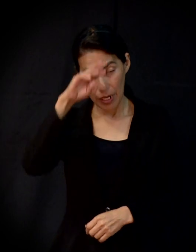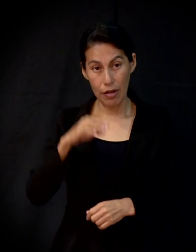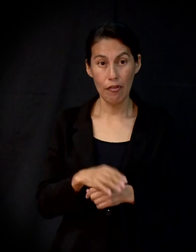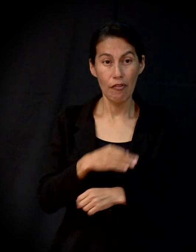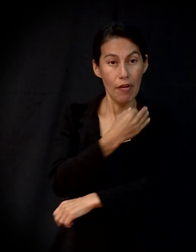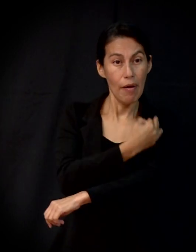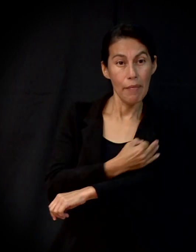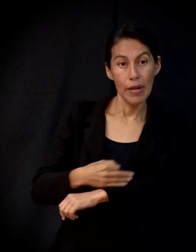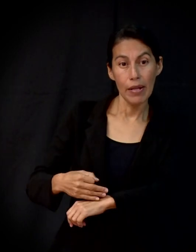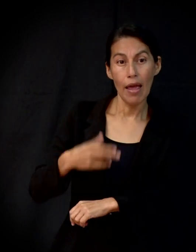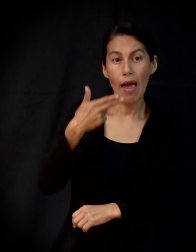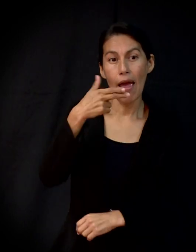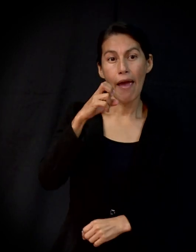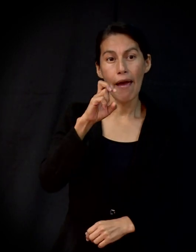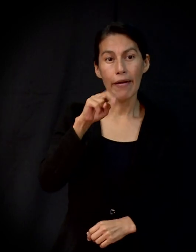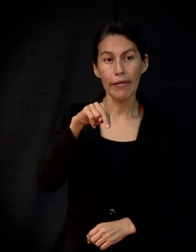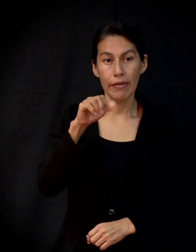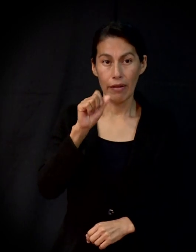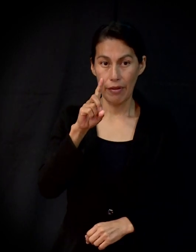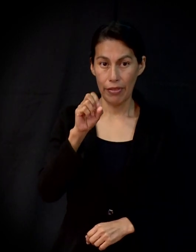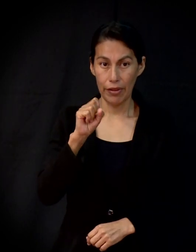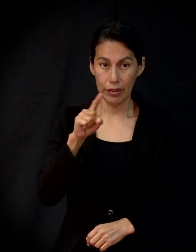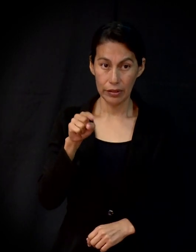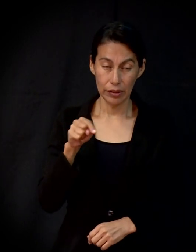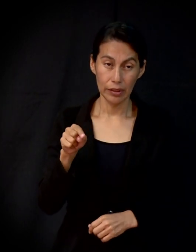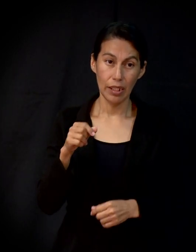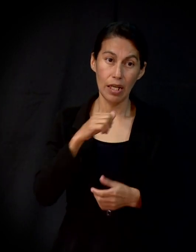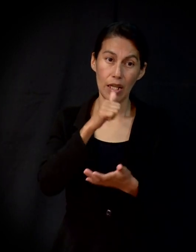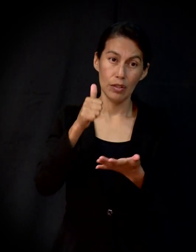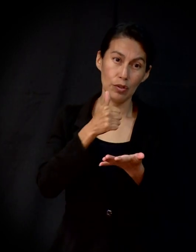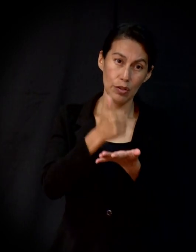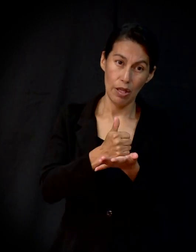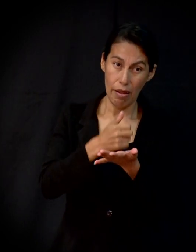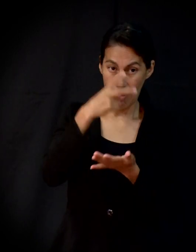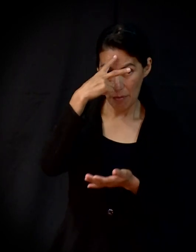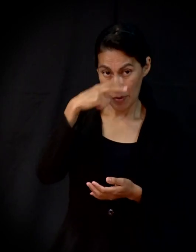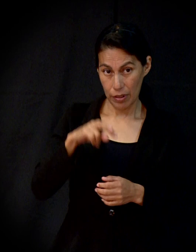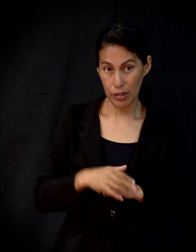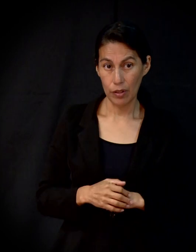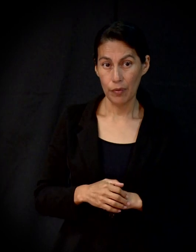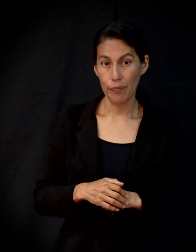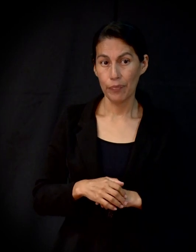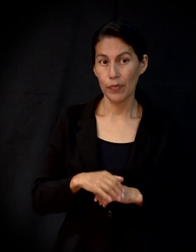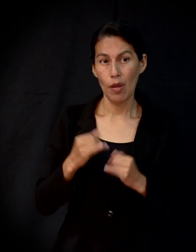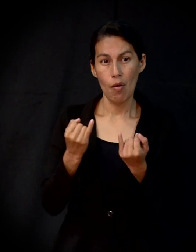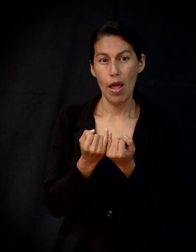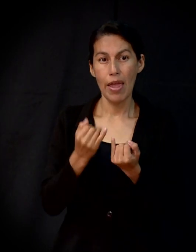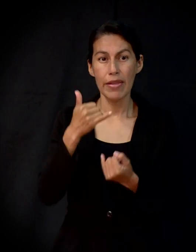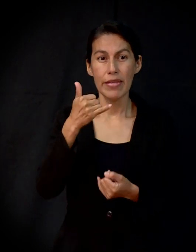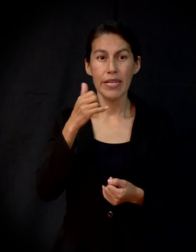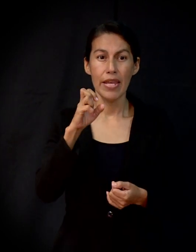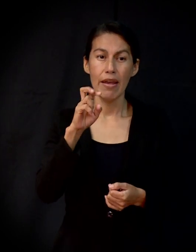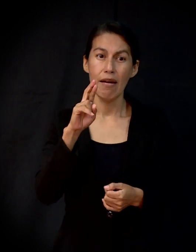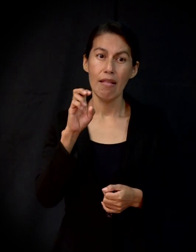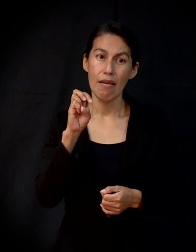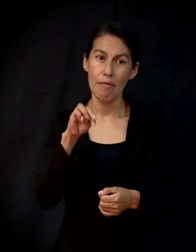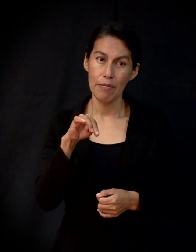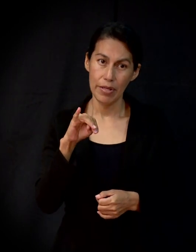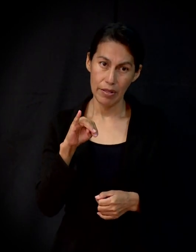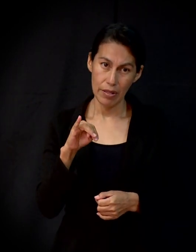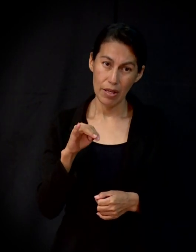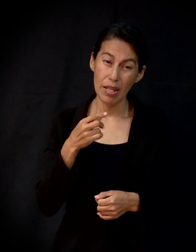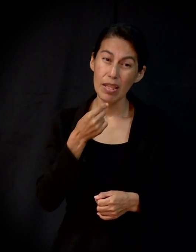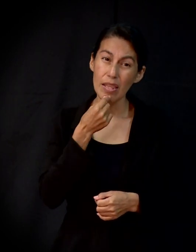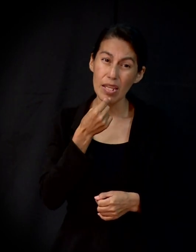de México. También sigamos orando por Jeremy. Un niño de tres años